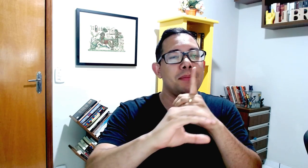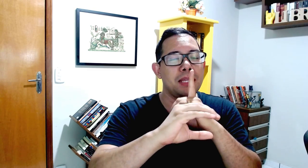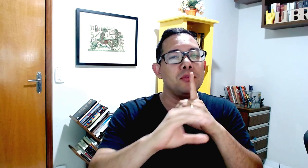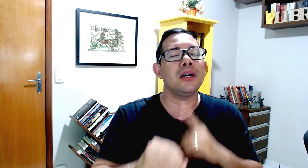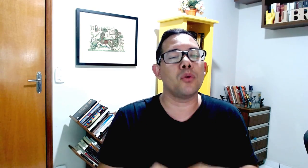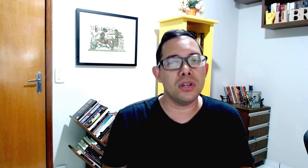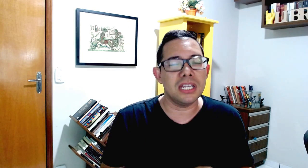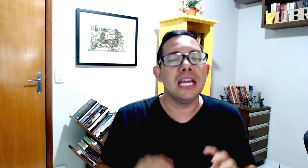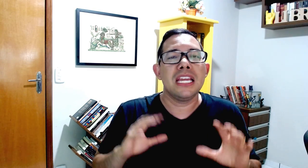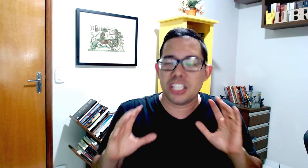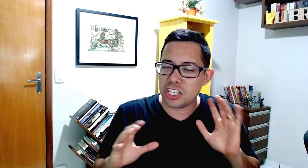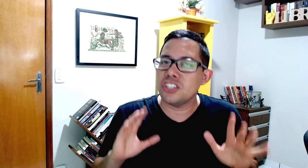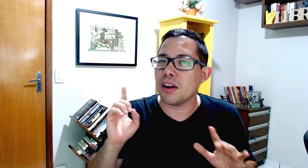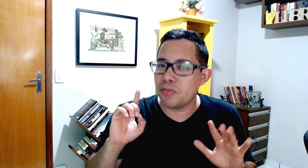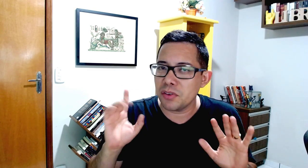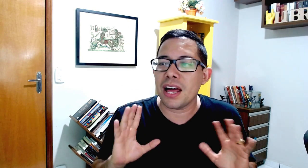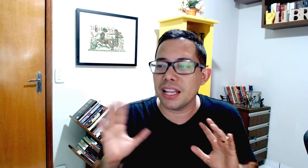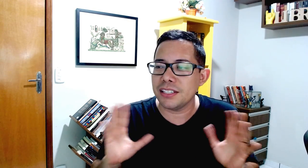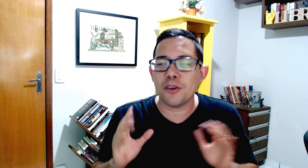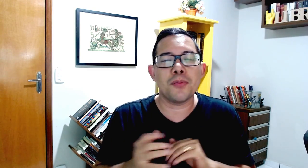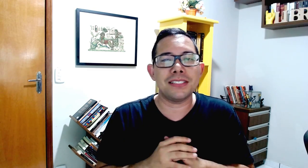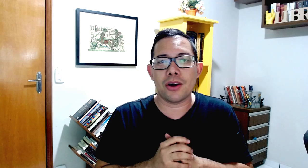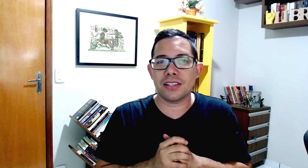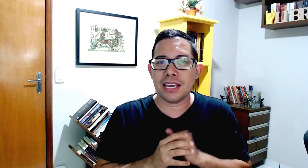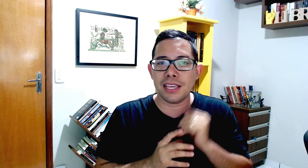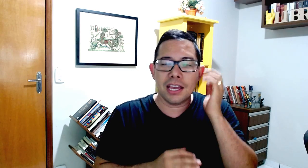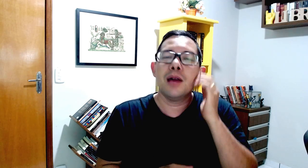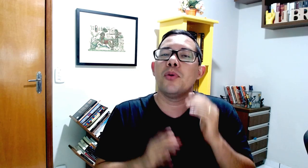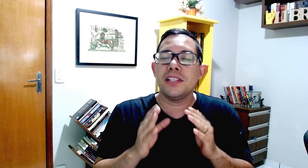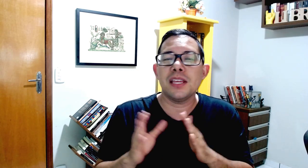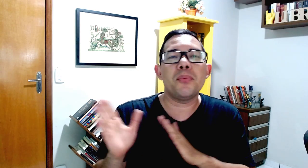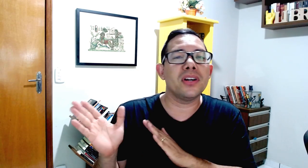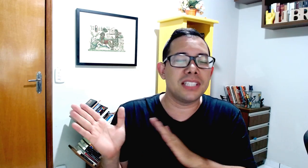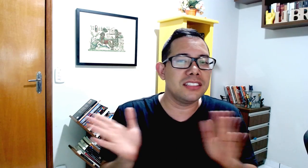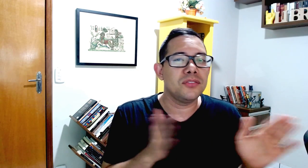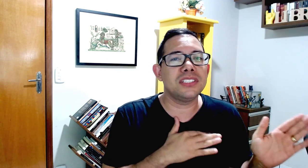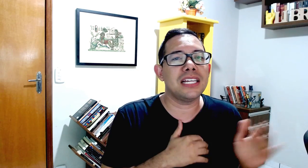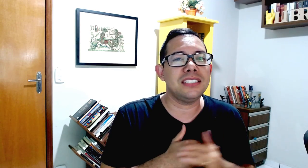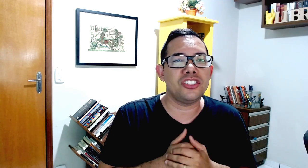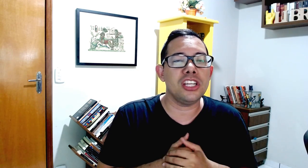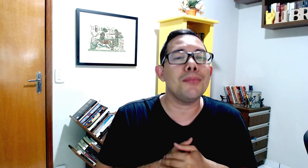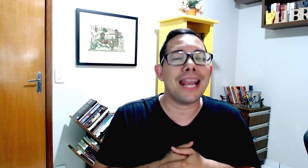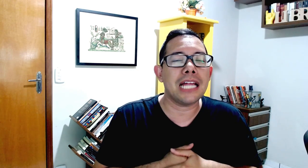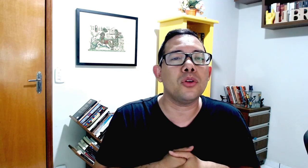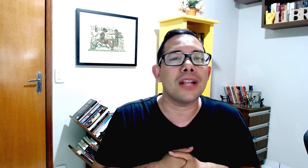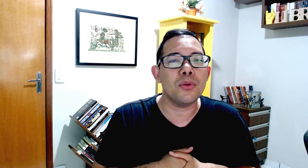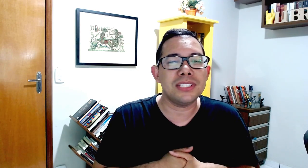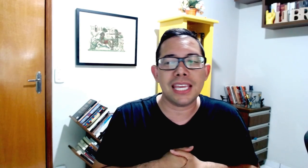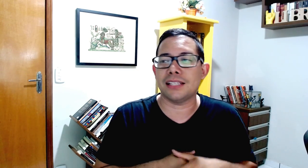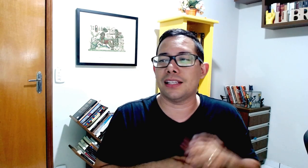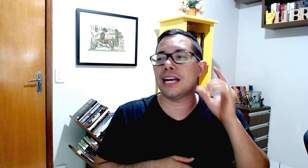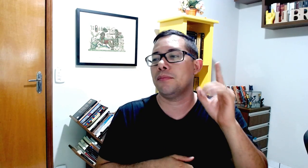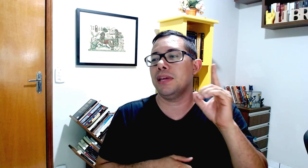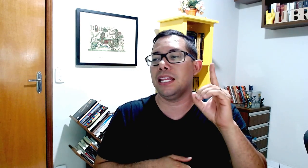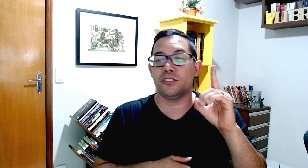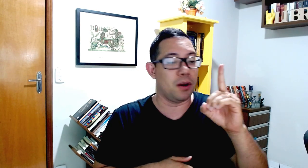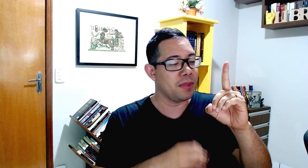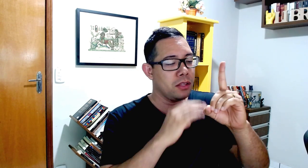percebe tem muita coisa que a gente já foi falando e algumas aulas aí por isso é importante você assistir maratonar O Esquenta tá beleza ó